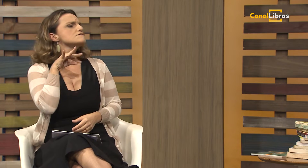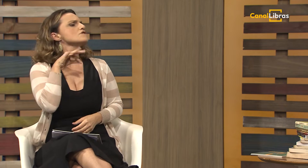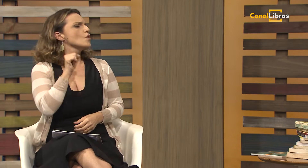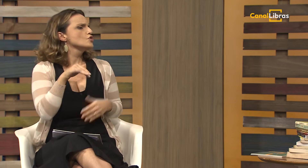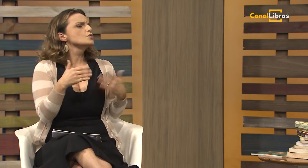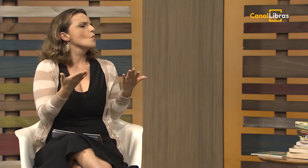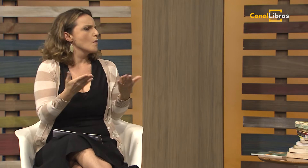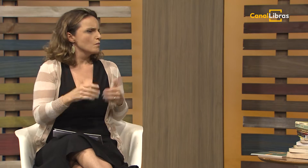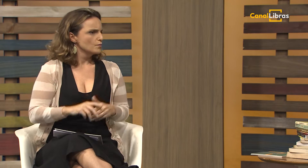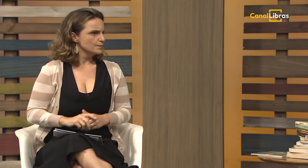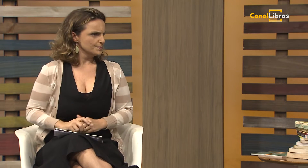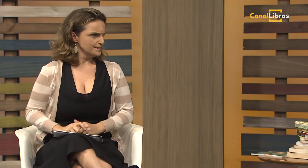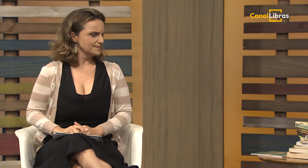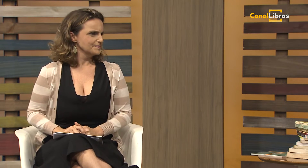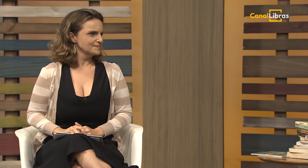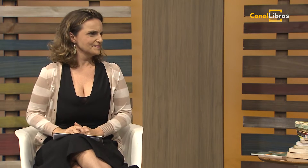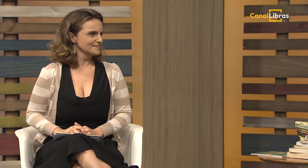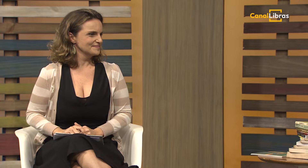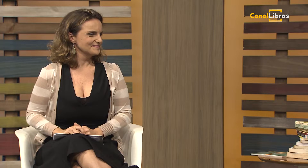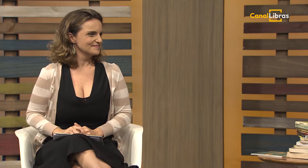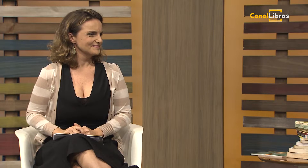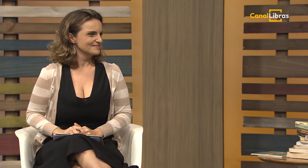pesquisa? Através de dicionários? Quais foram as fontes?